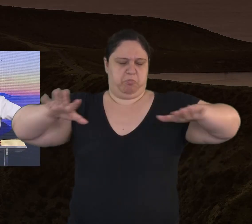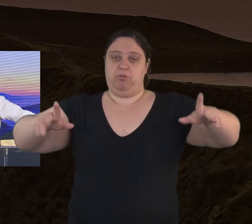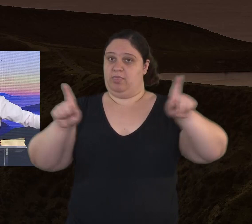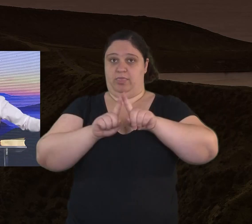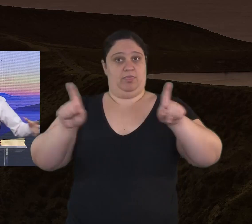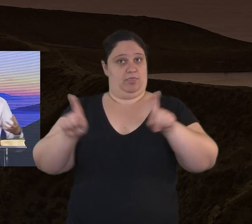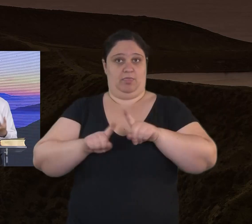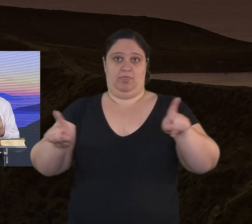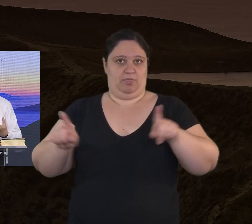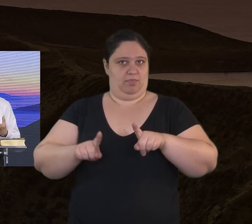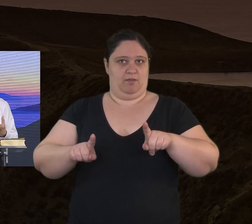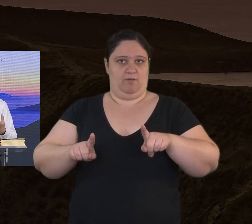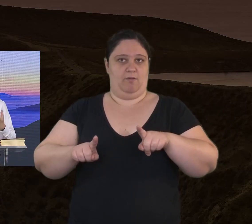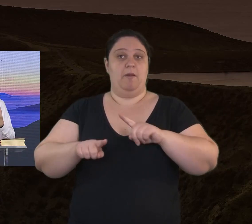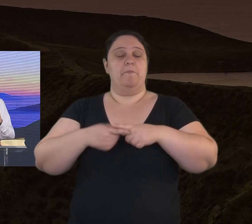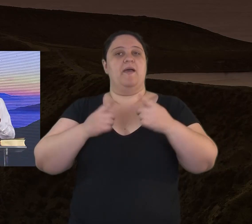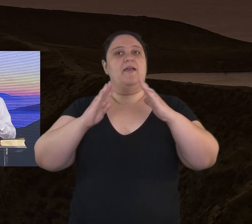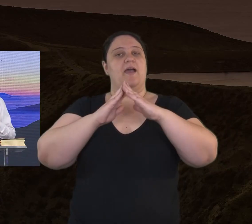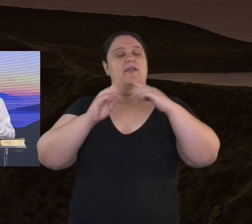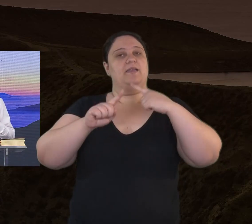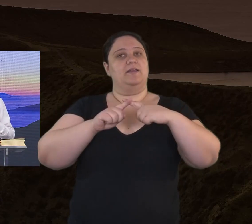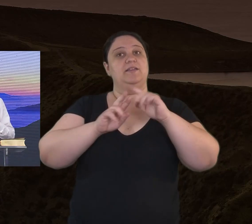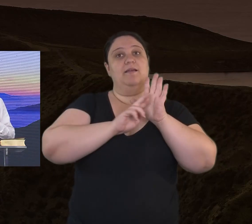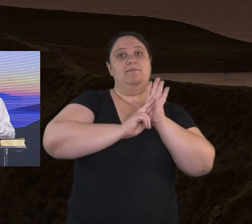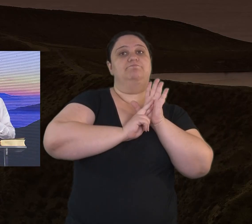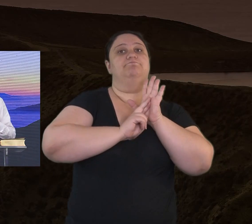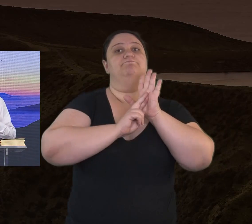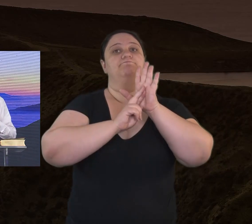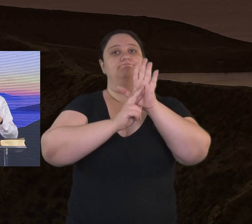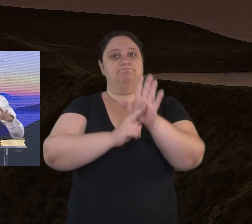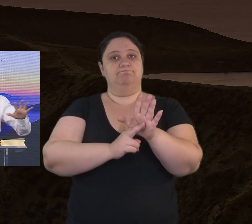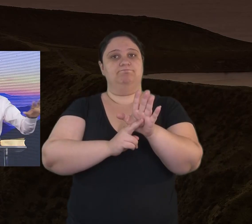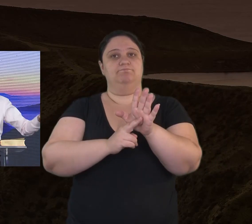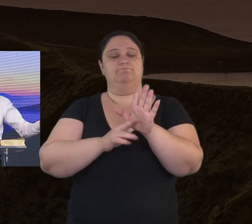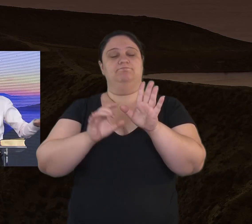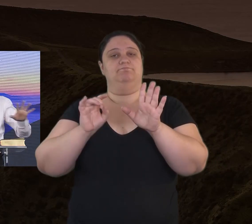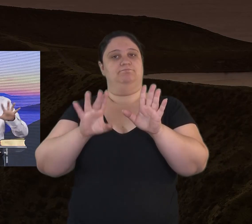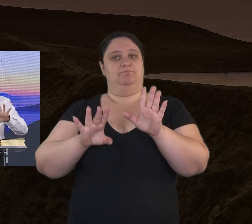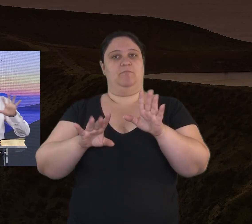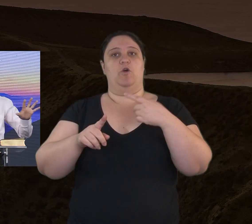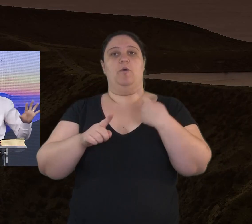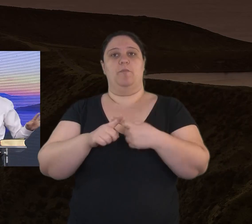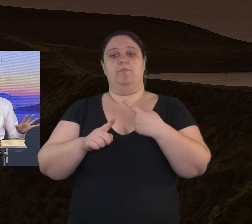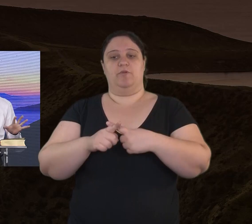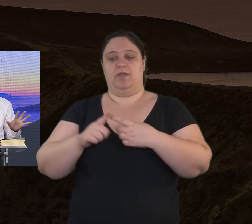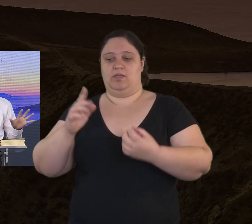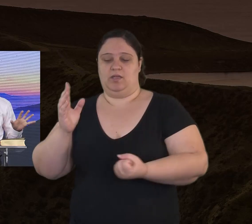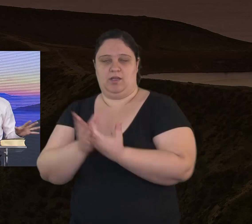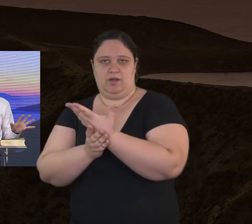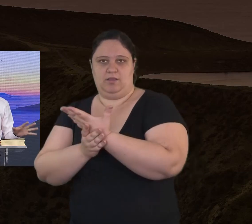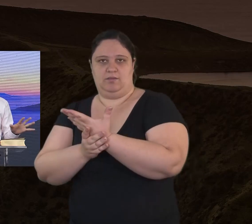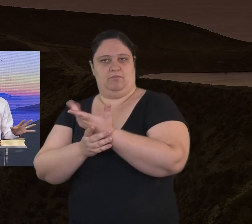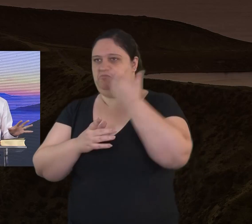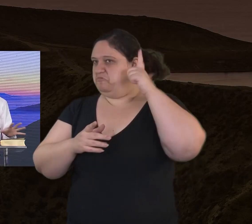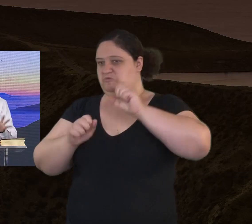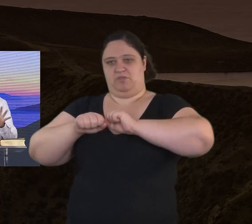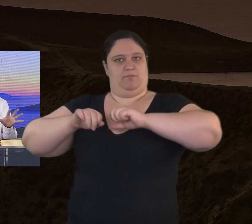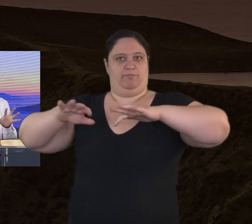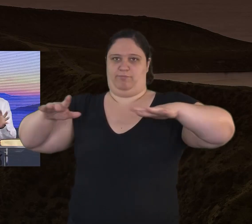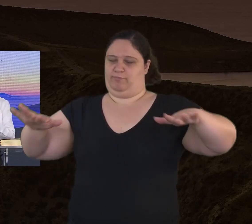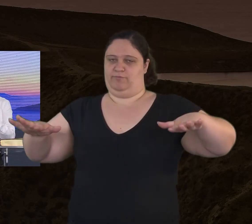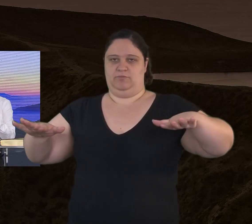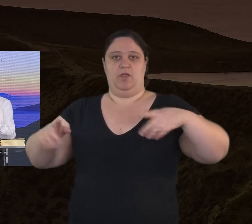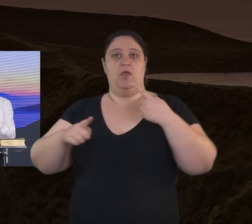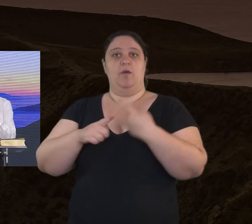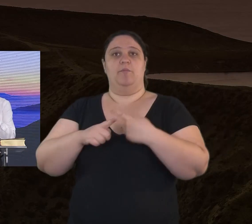não. A igreja é a plenitude, porque a criação não consegue ser a sua plenitude, porque a